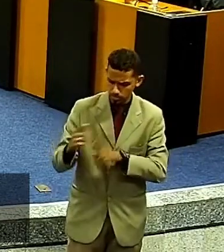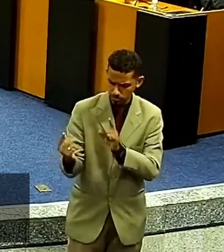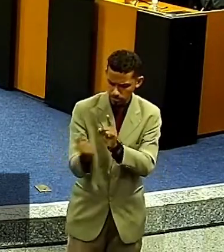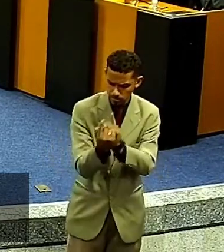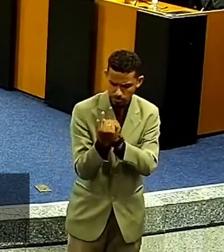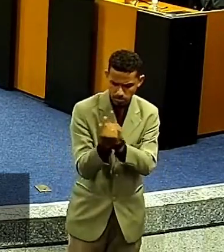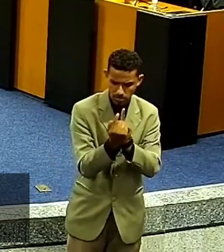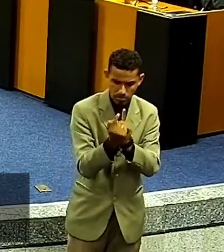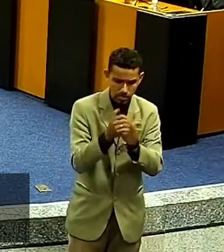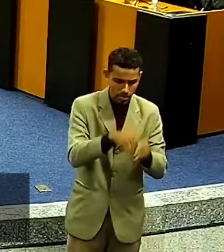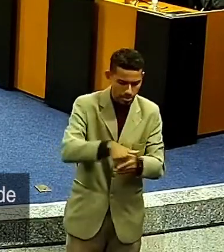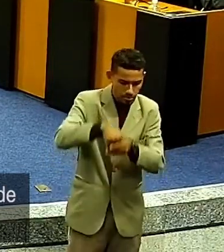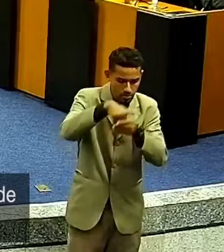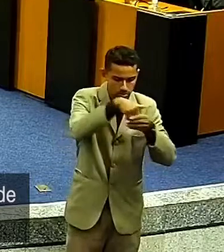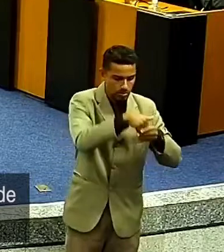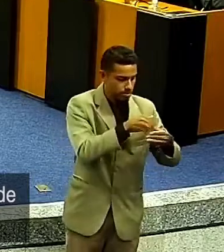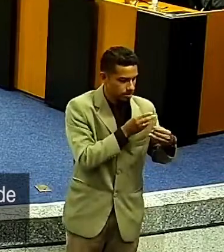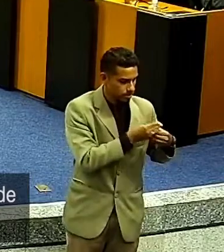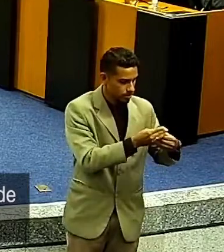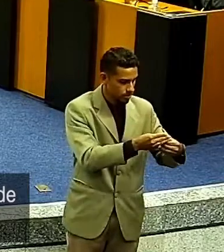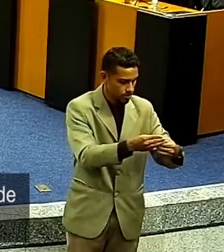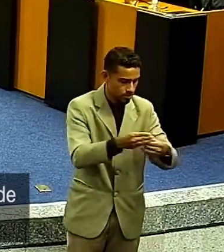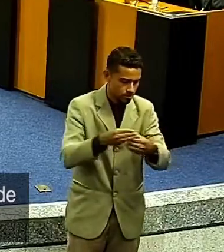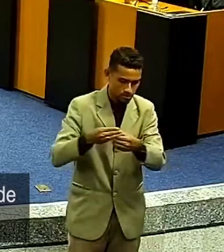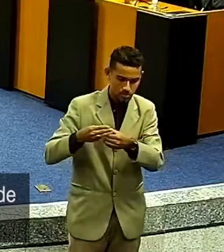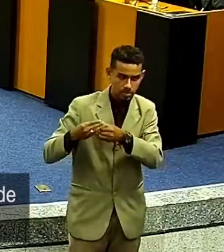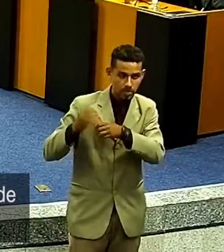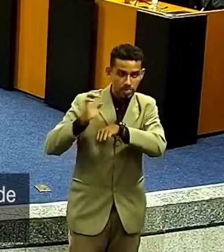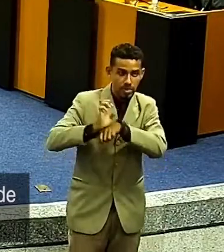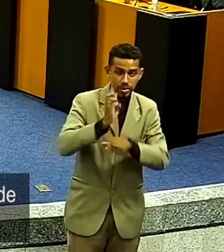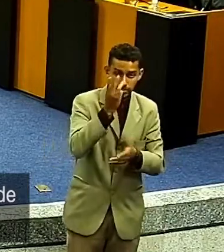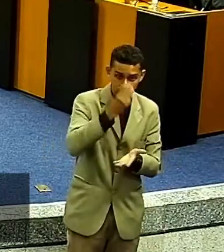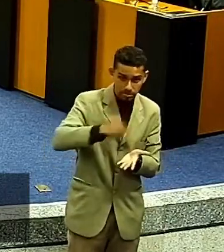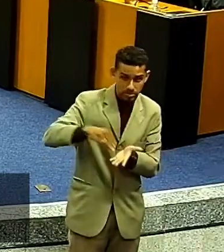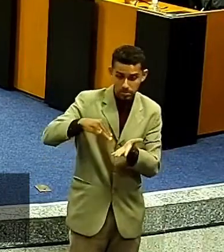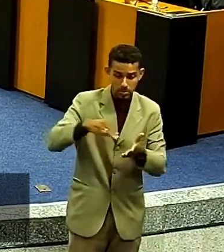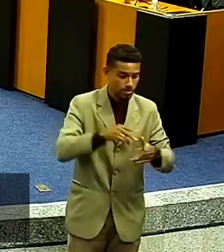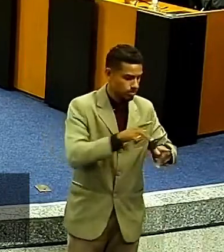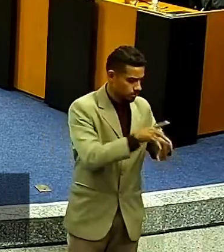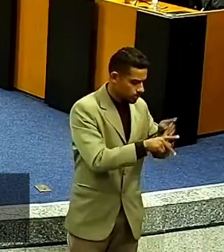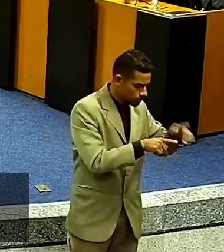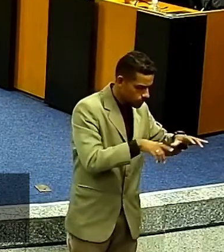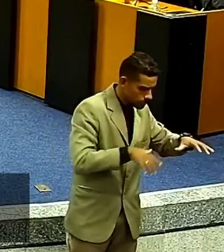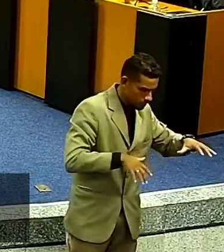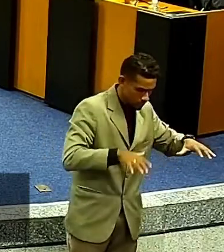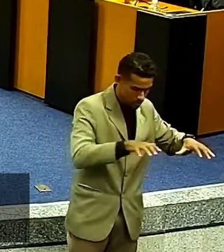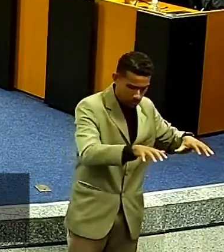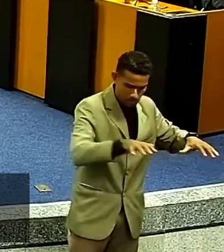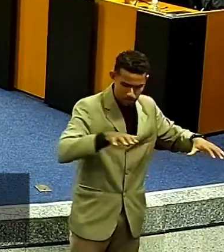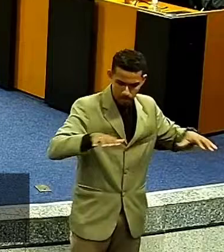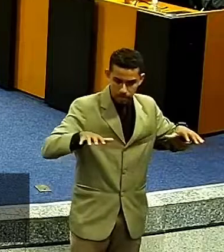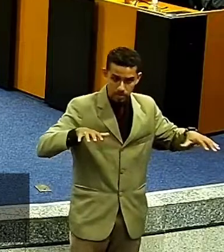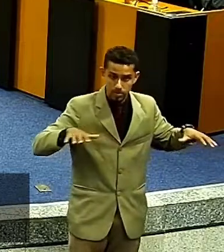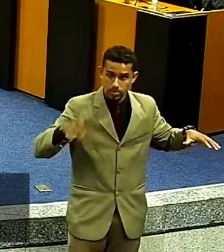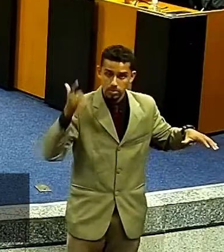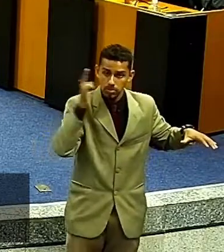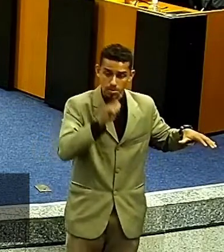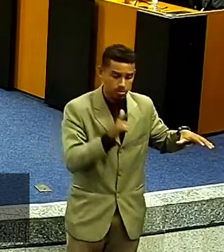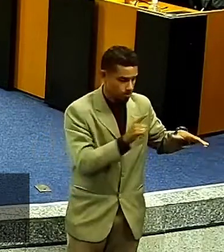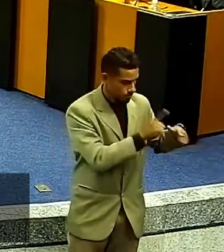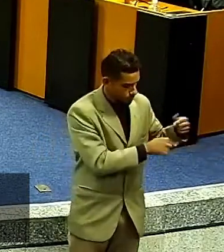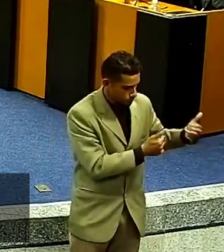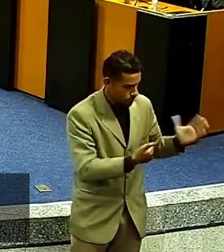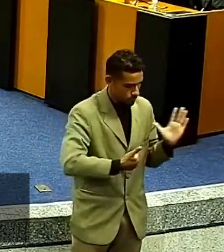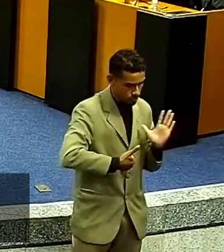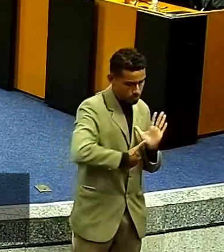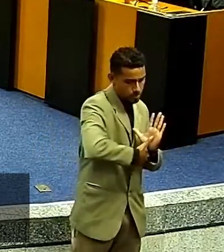eleitoral em todos os municípios de nosso estado e em alguns povoados dotando-os com instrumento para coleta